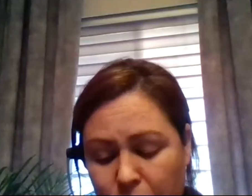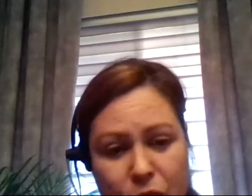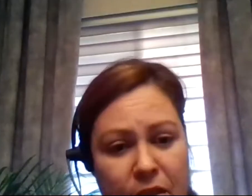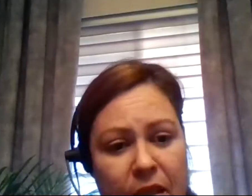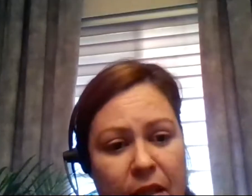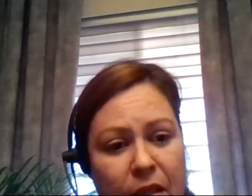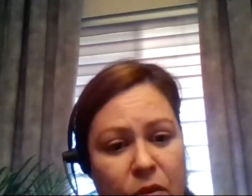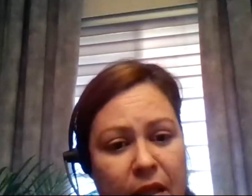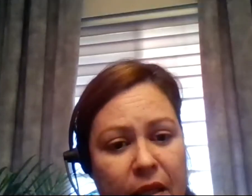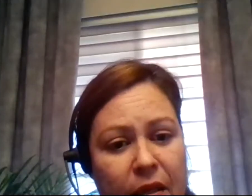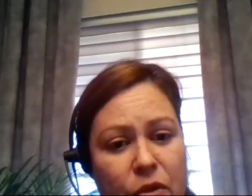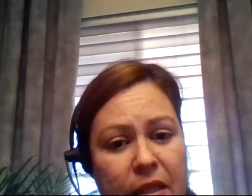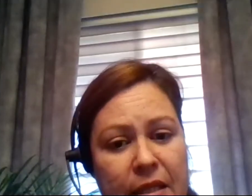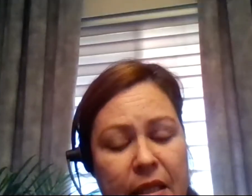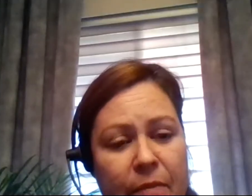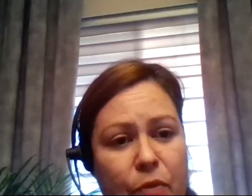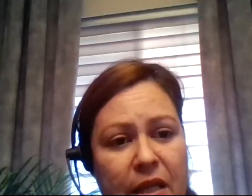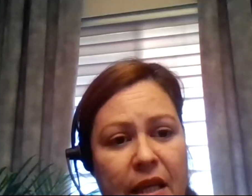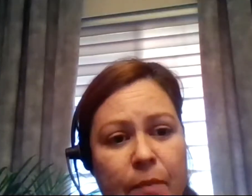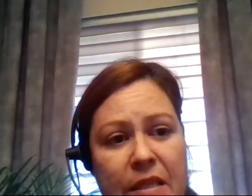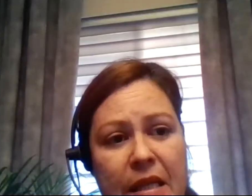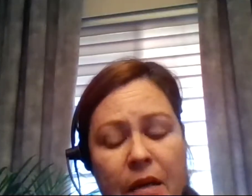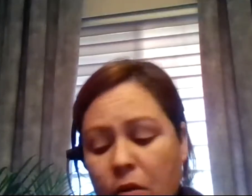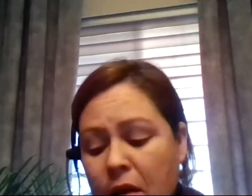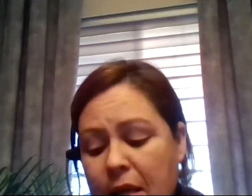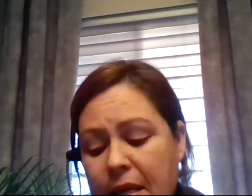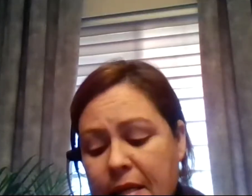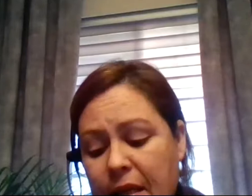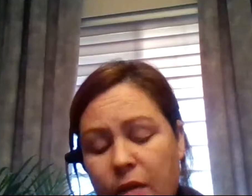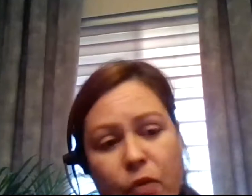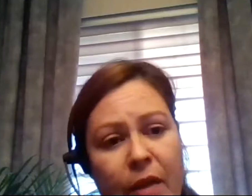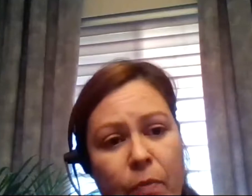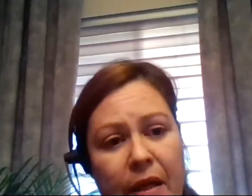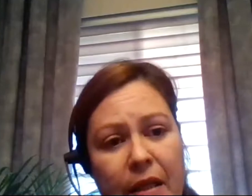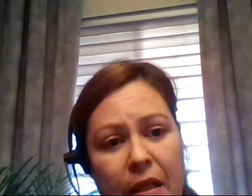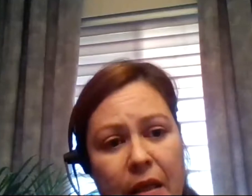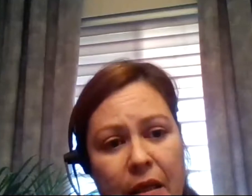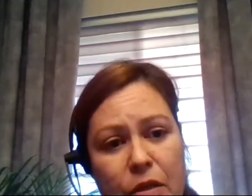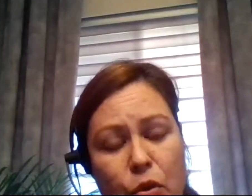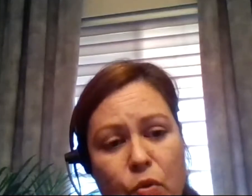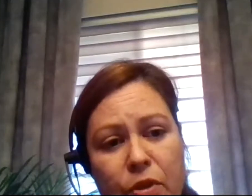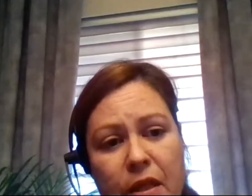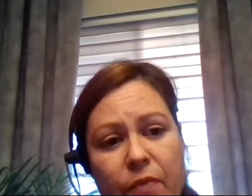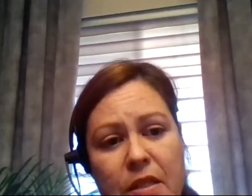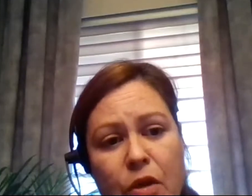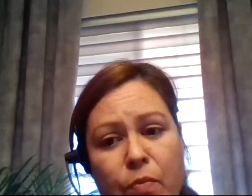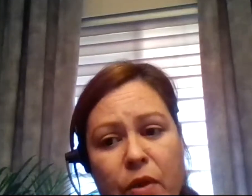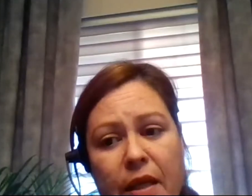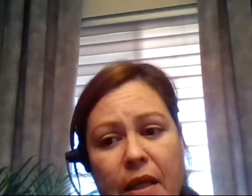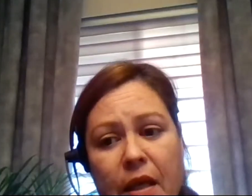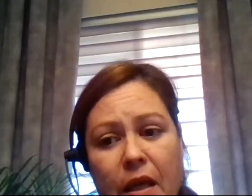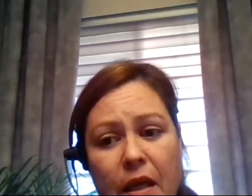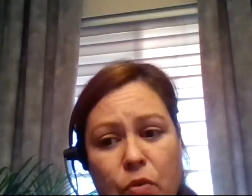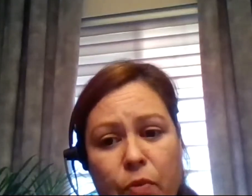animaros a todos de los que os interese el tema, pues seguir investigando y seguir formando parte de estos grupos de reflexión,